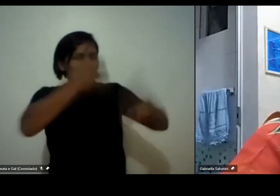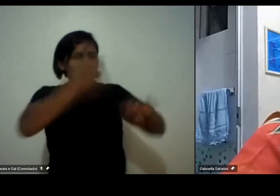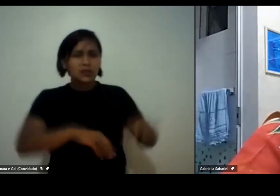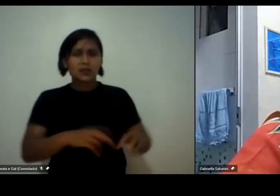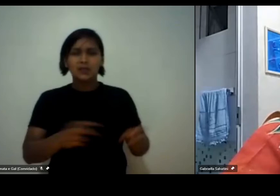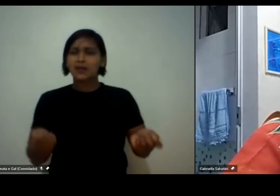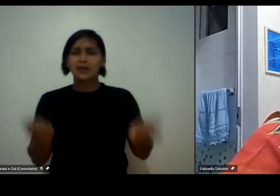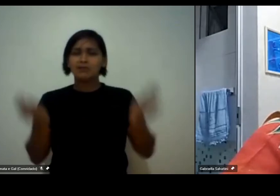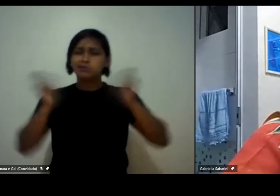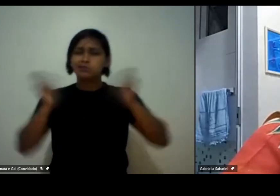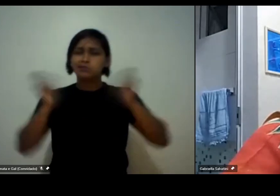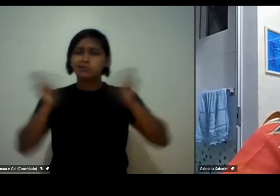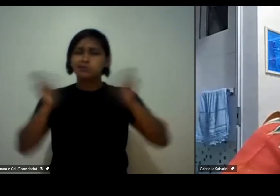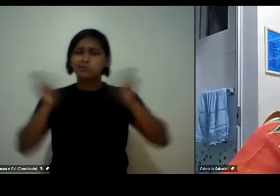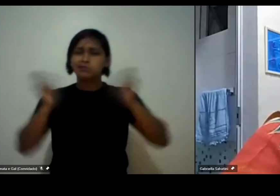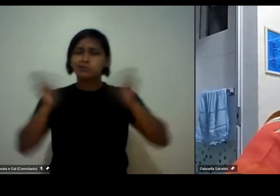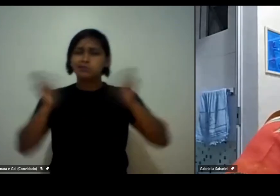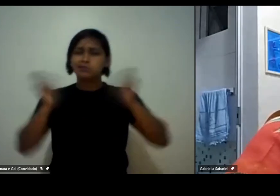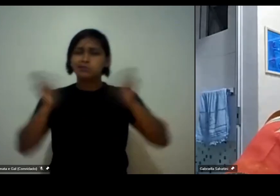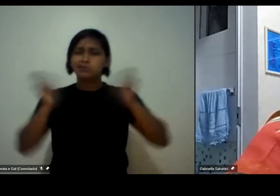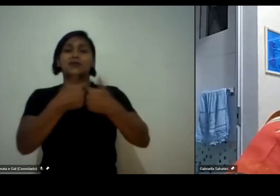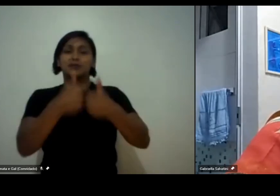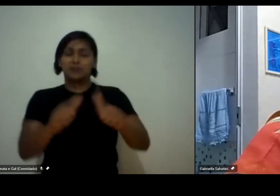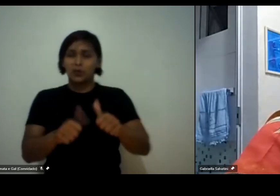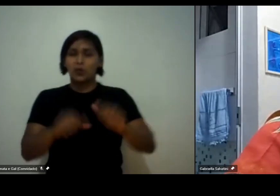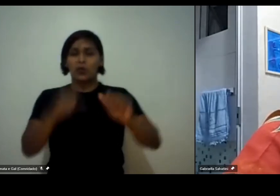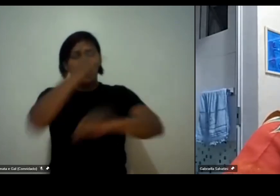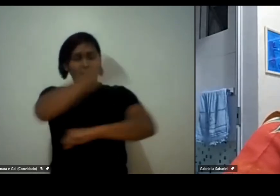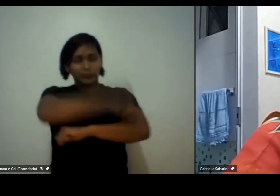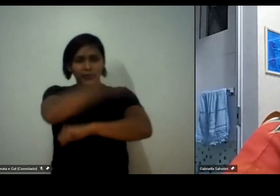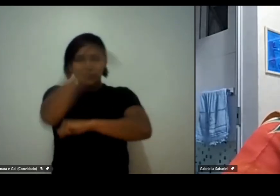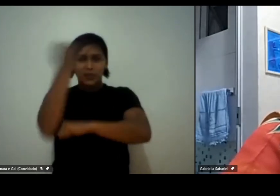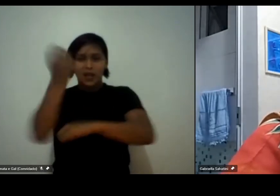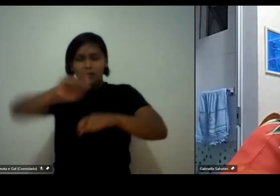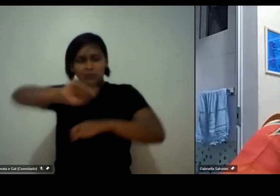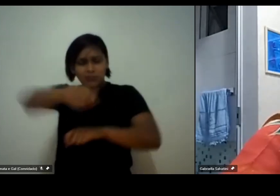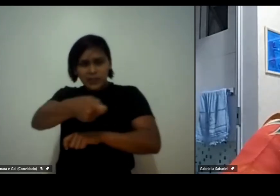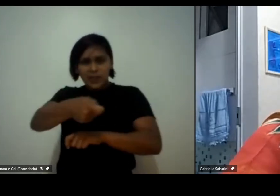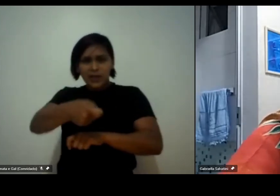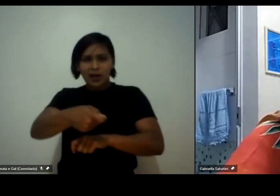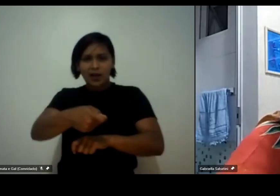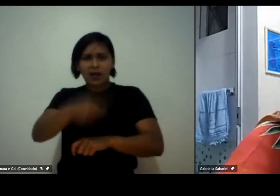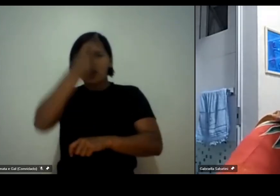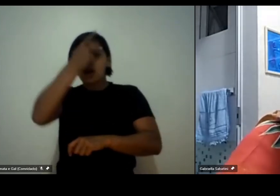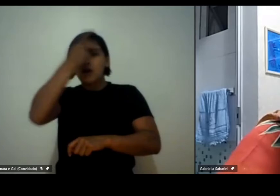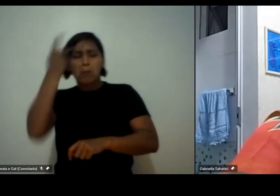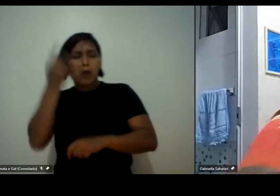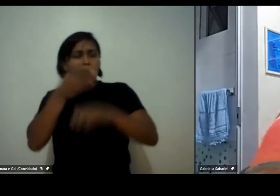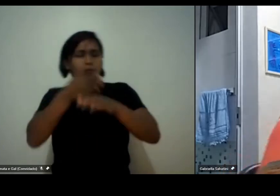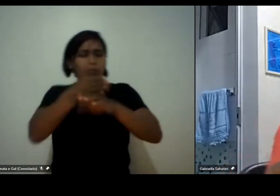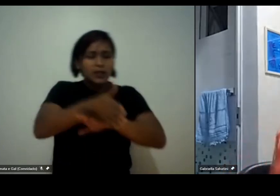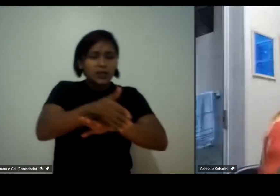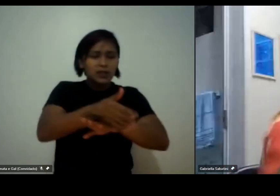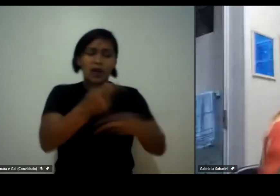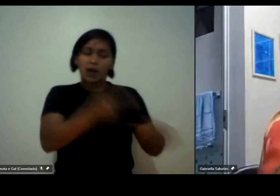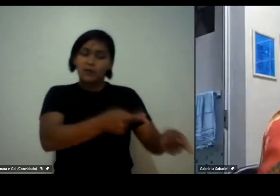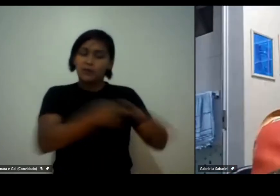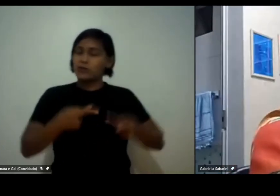uma casa, as portas e janelas trancadas, ninguém parecia poder entrar sem ser convidado.